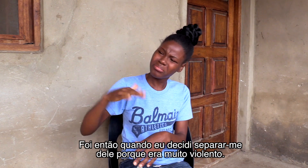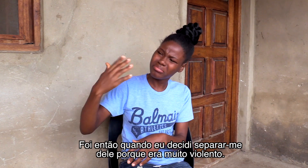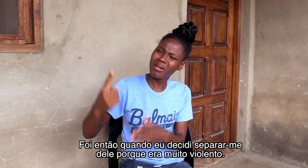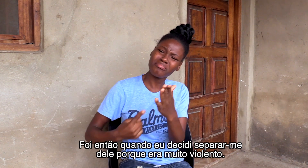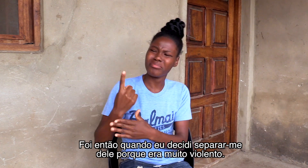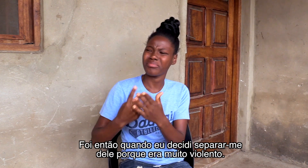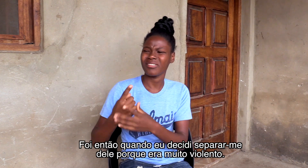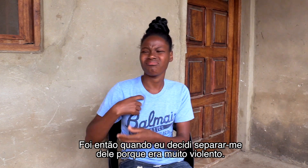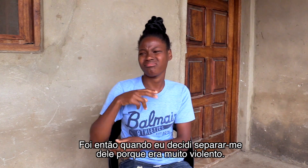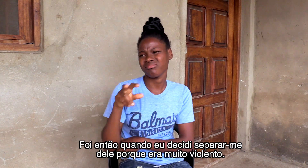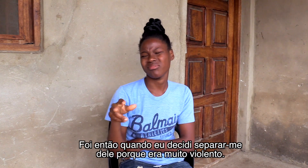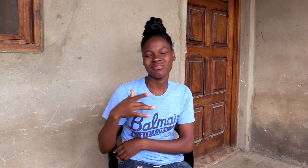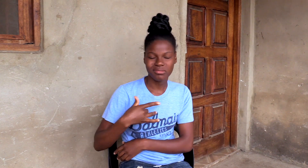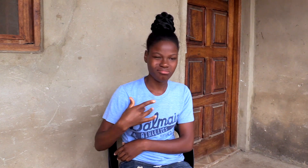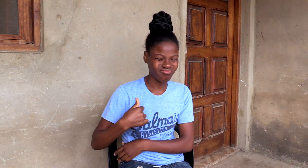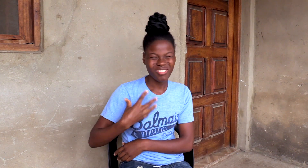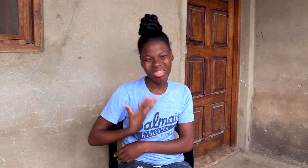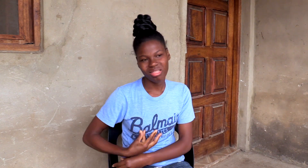era muito violento.